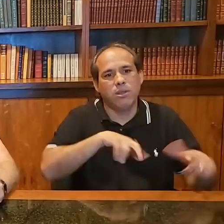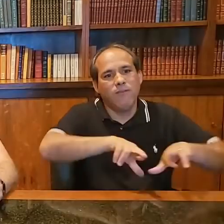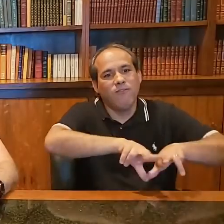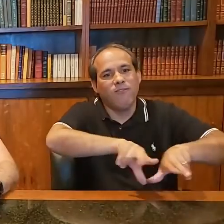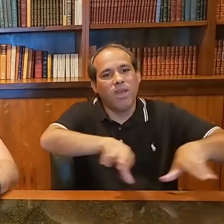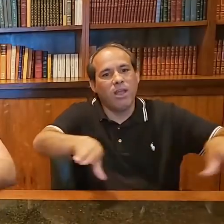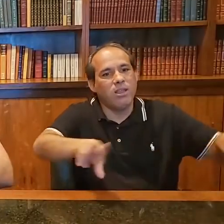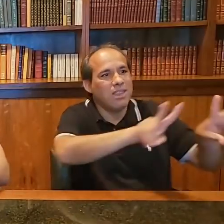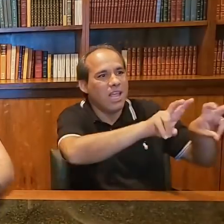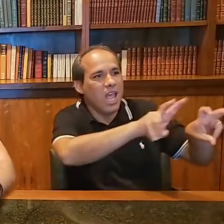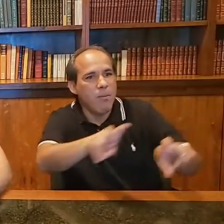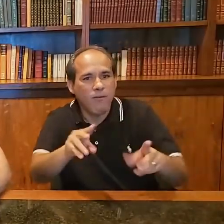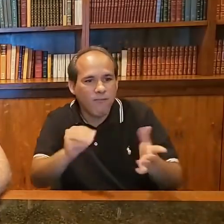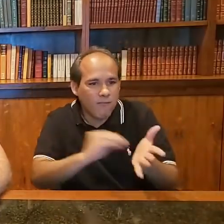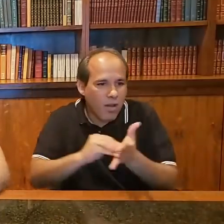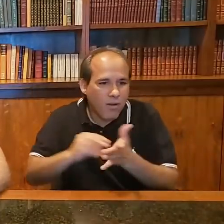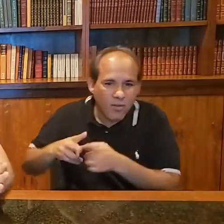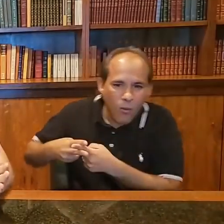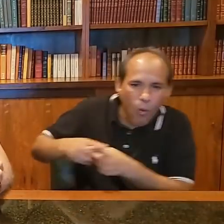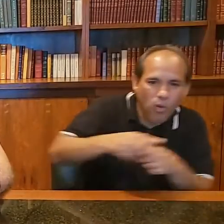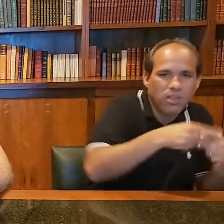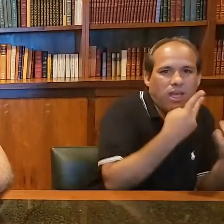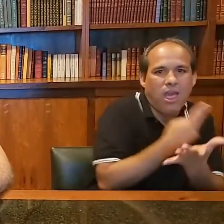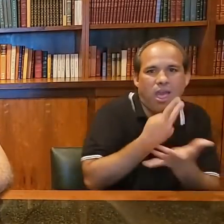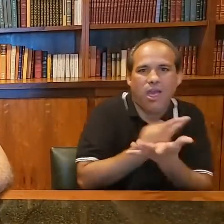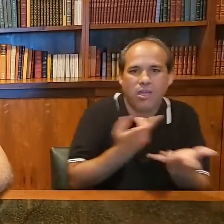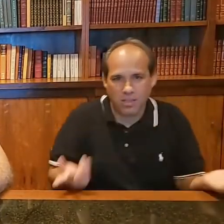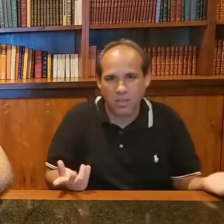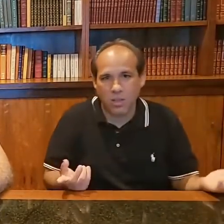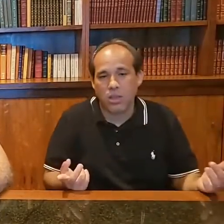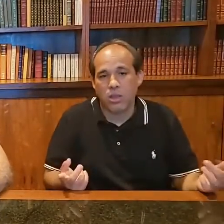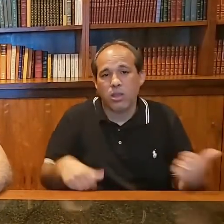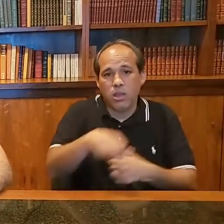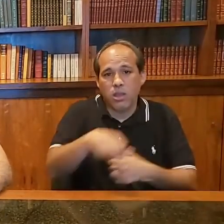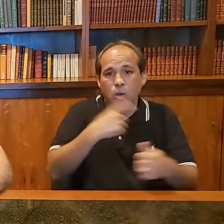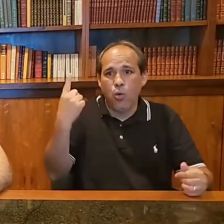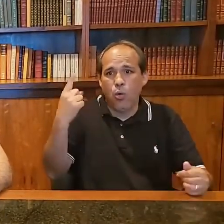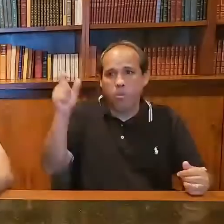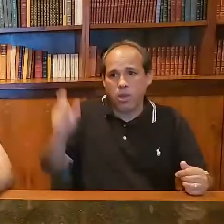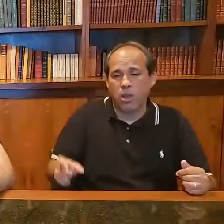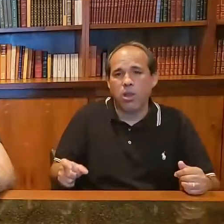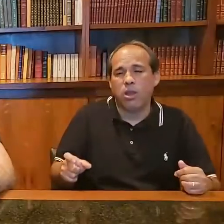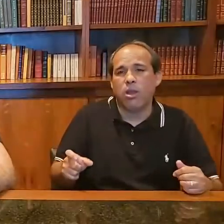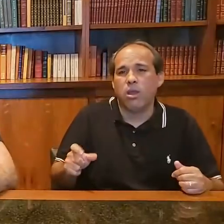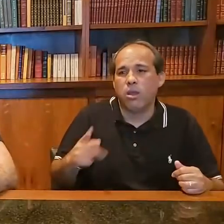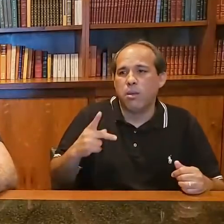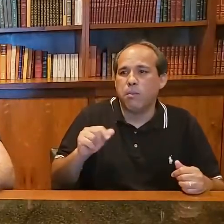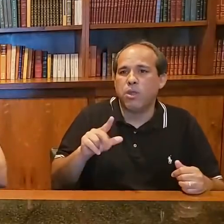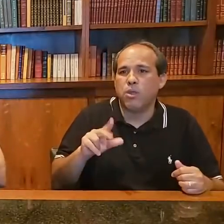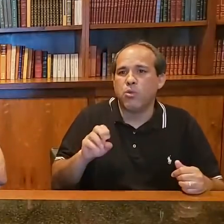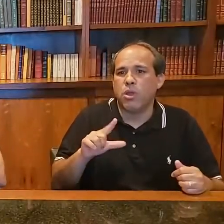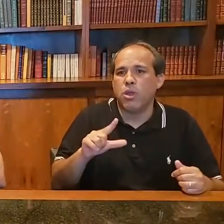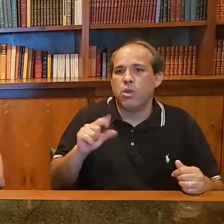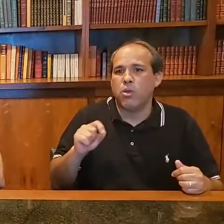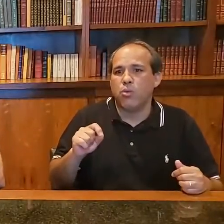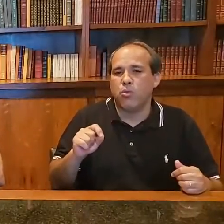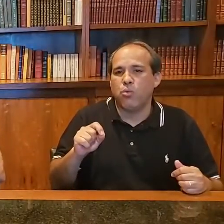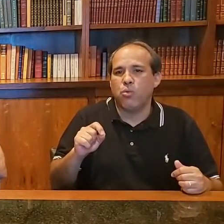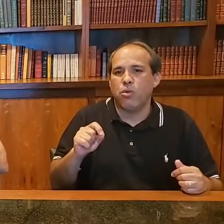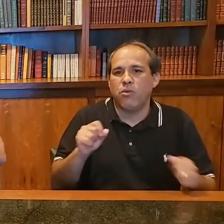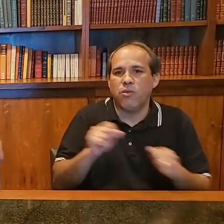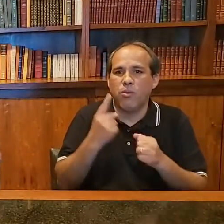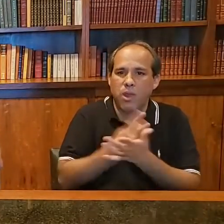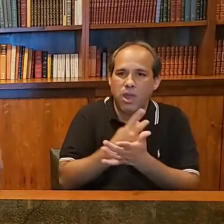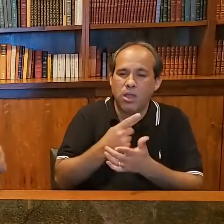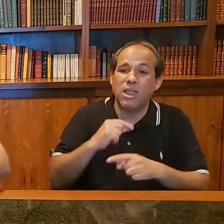coisa errada lá, e ele fez. Uma das coisas erradas que ele fez foi... Ele não assumiu depois do Mandetta, ele